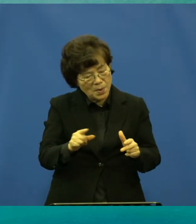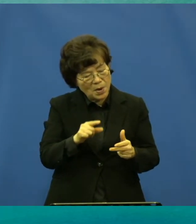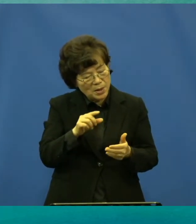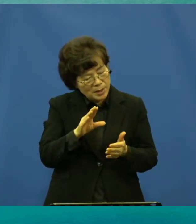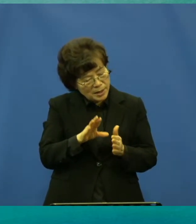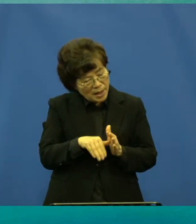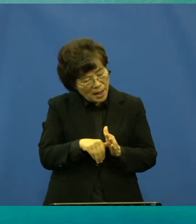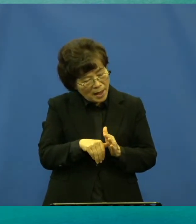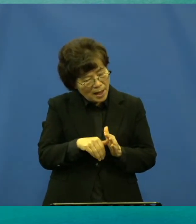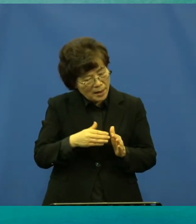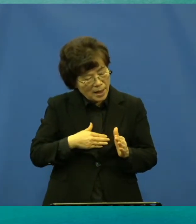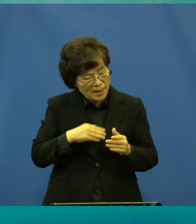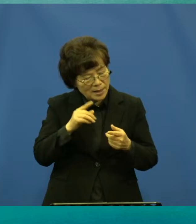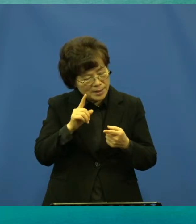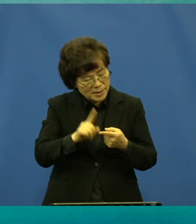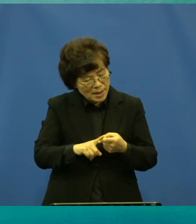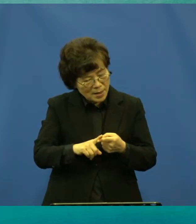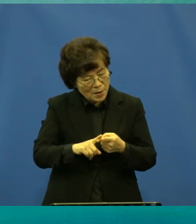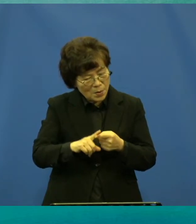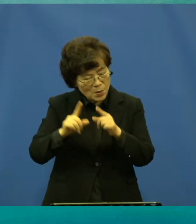나는 제대로 가고 있는지,